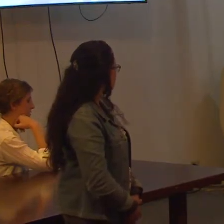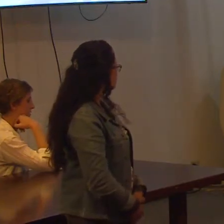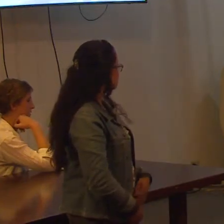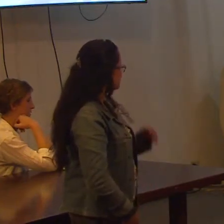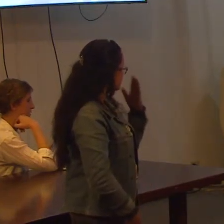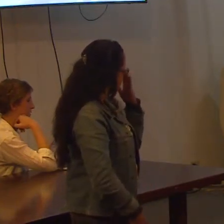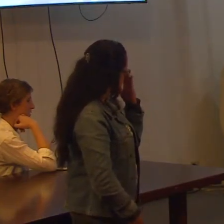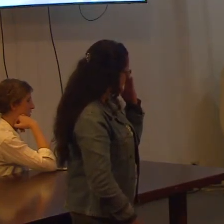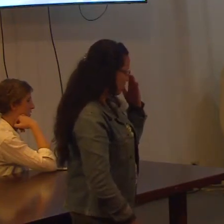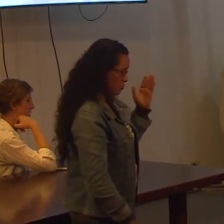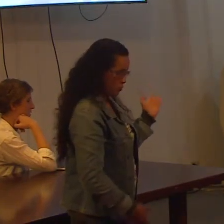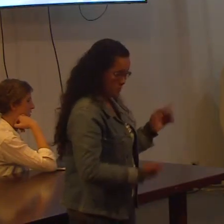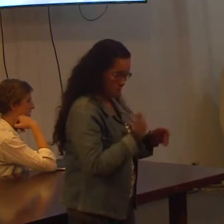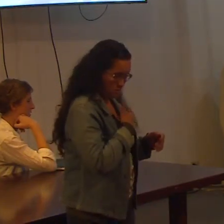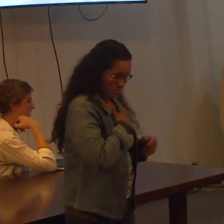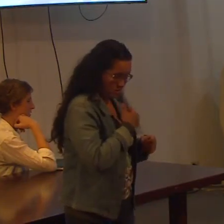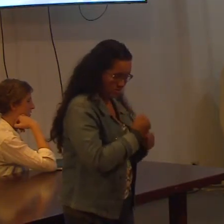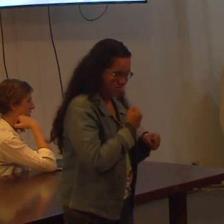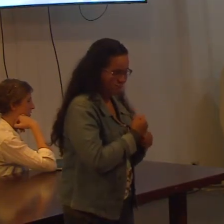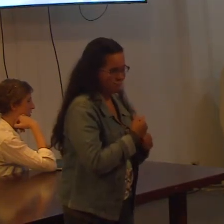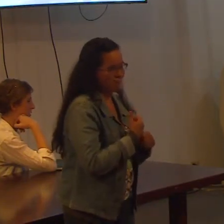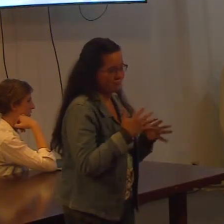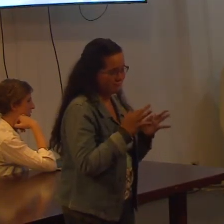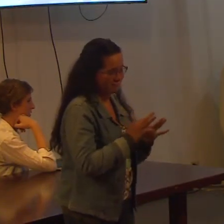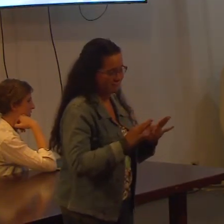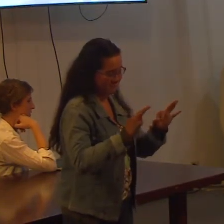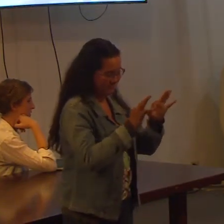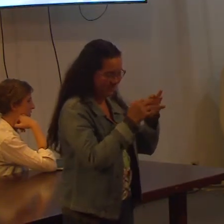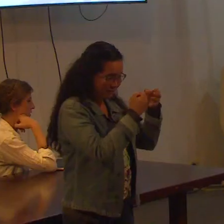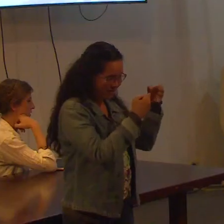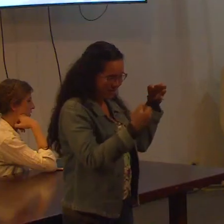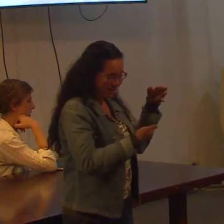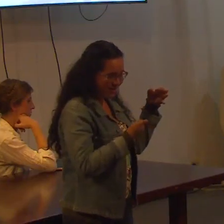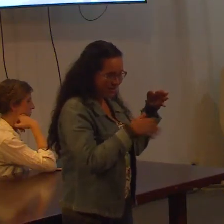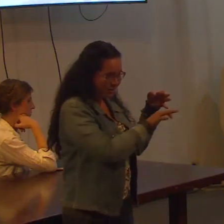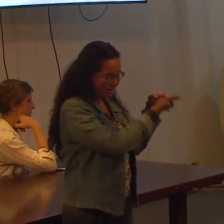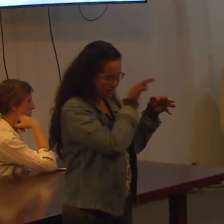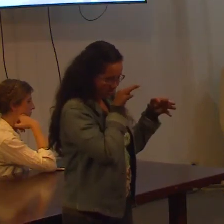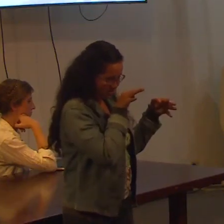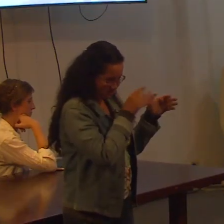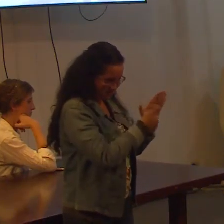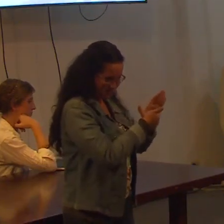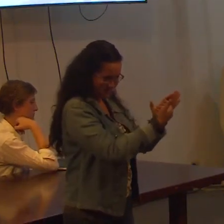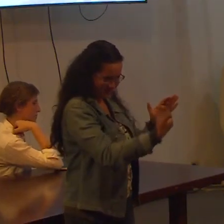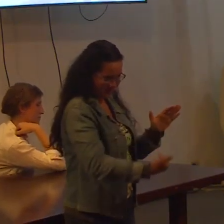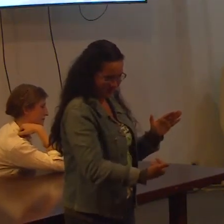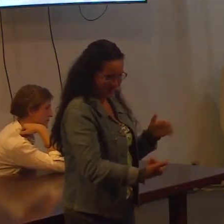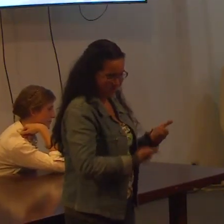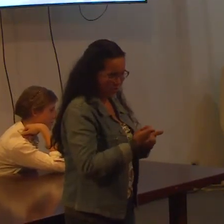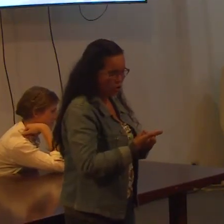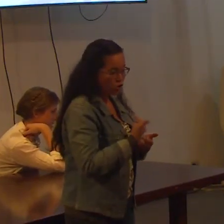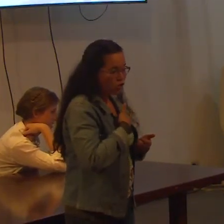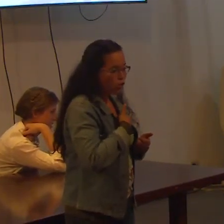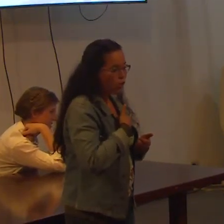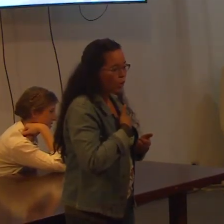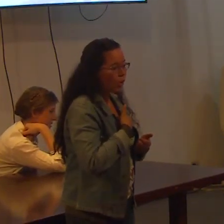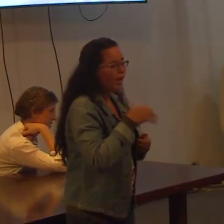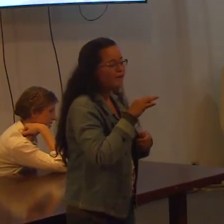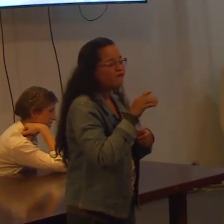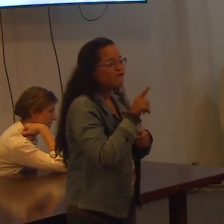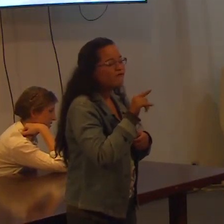Mi trabajo en la fundación fue muy enriquecedor. Mi frase escogida para presentar fue: yo escogí trabajar en